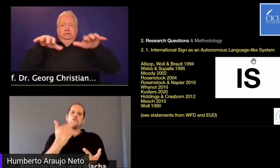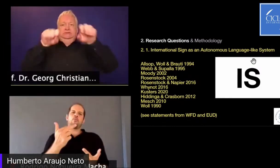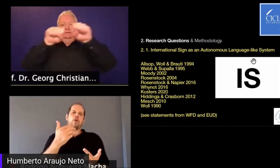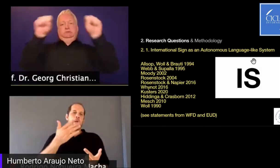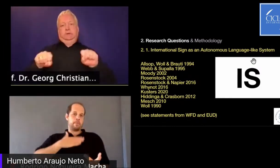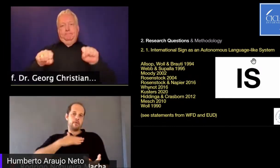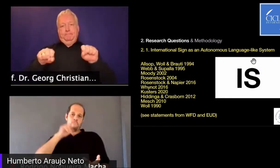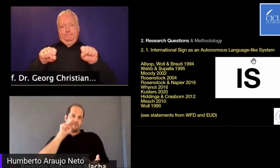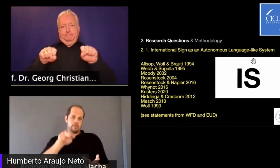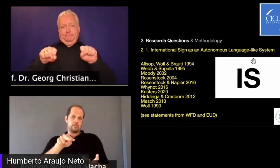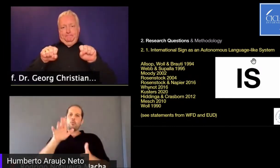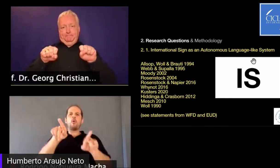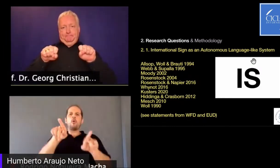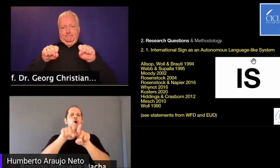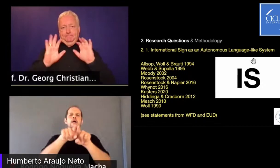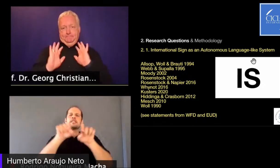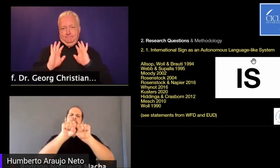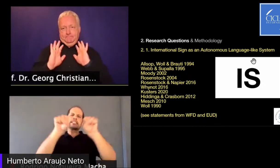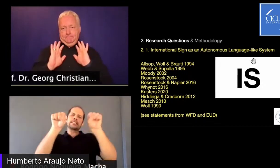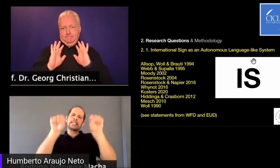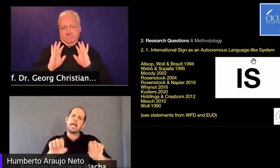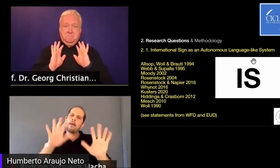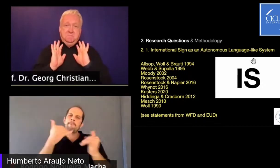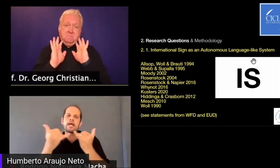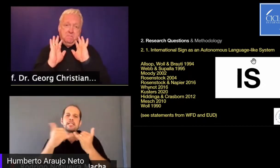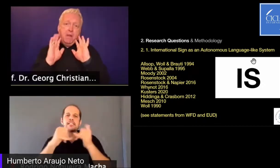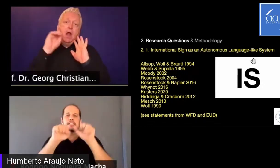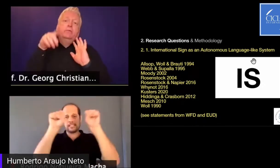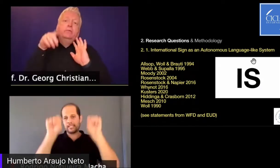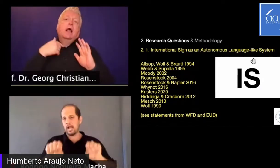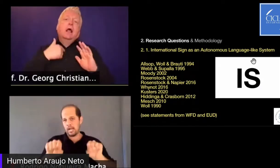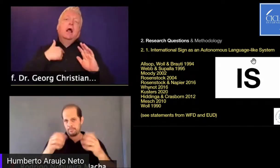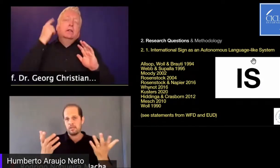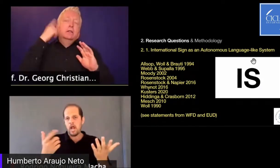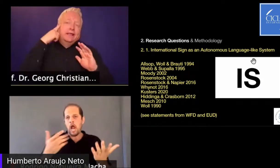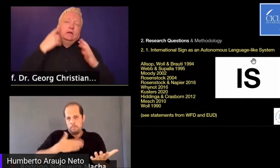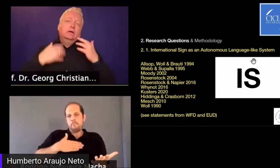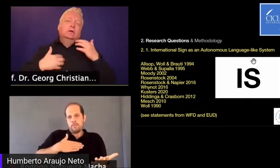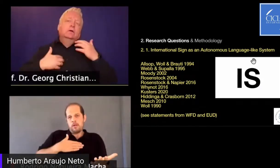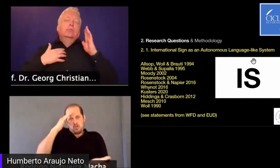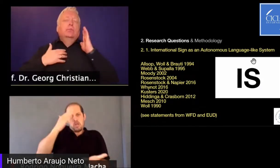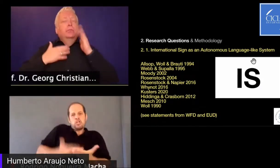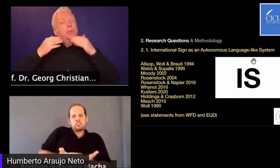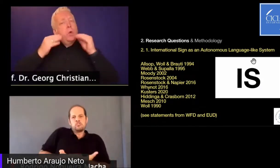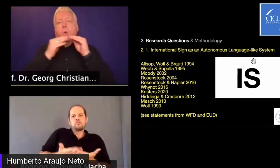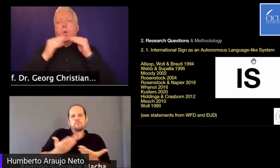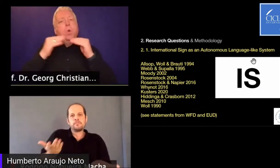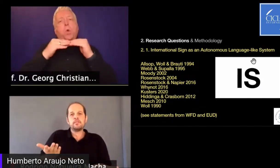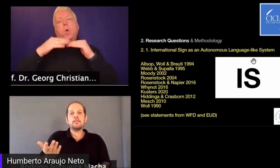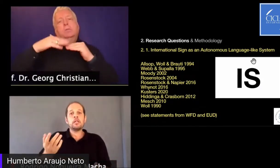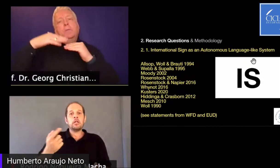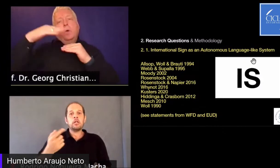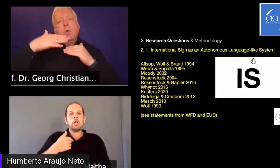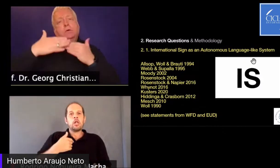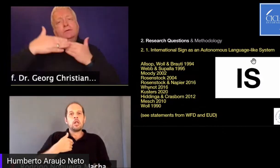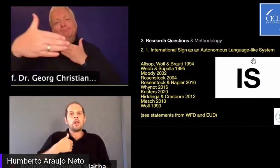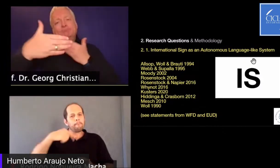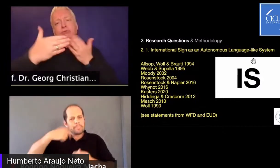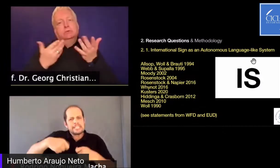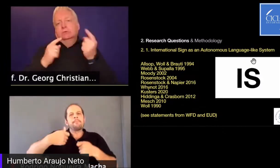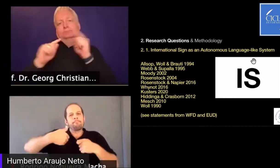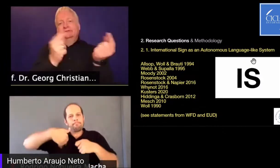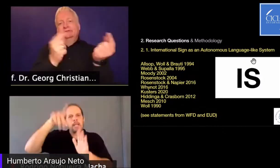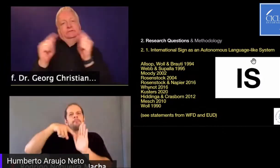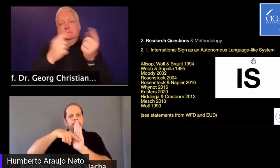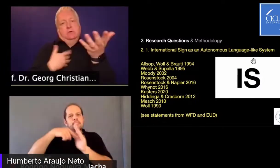Então você tem aí a legitimidade aparecendo como qualquer outro sistema linguístico. Então eu compartilho dessa